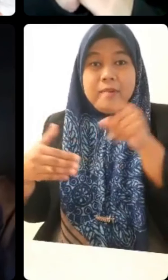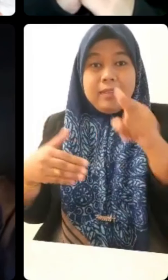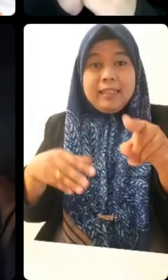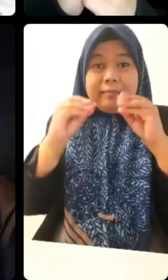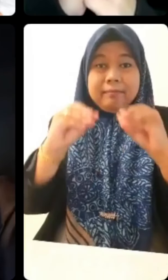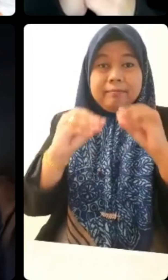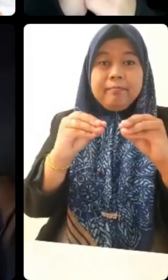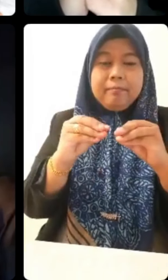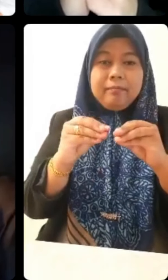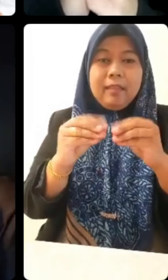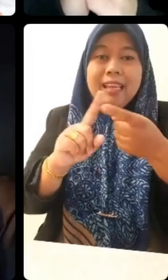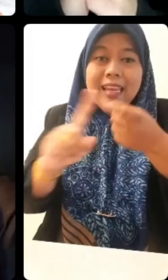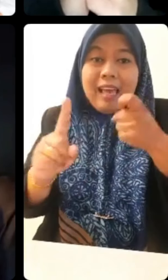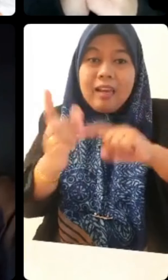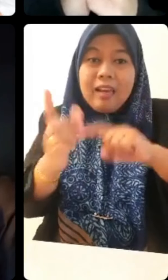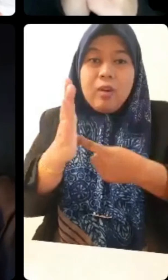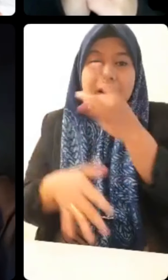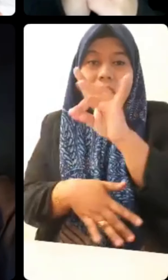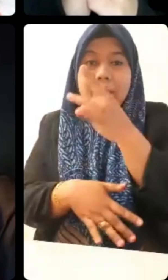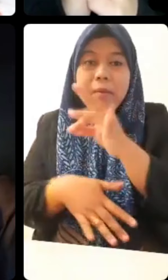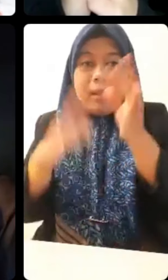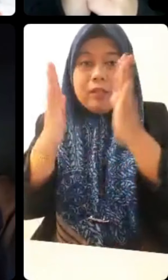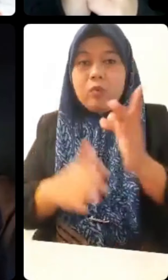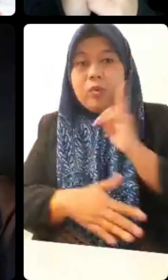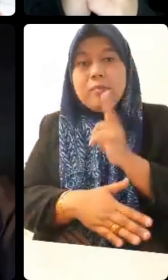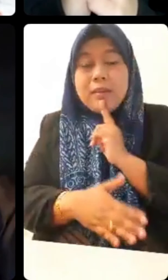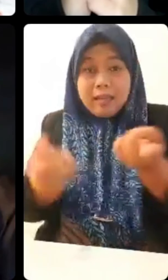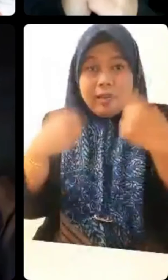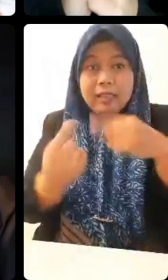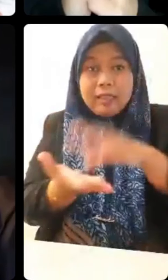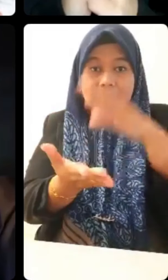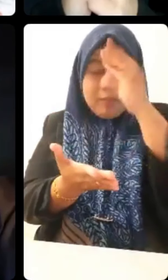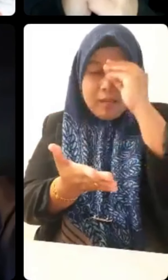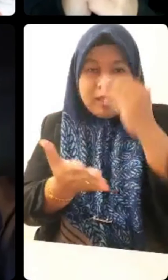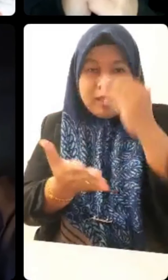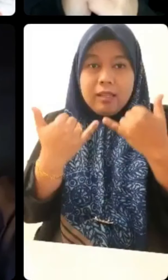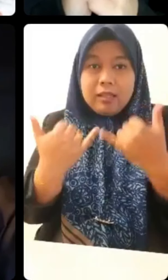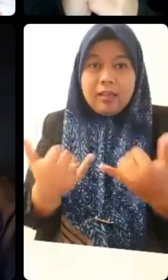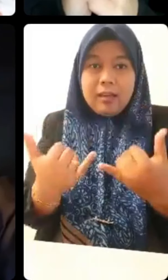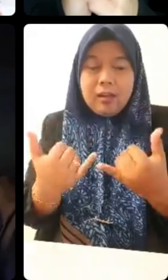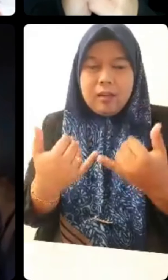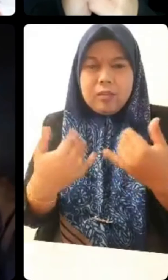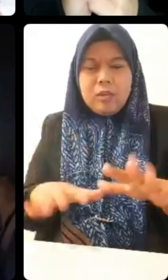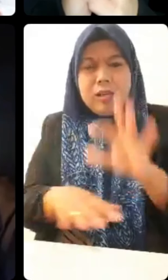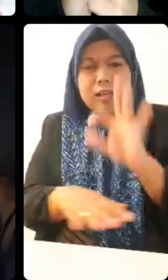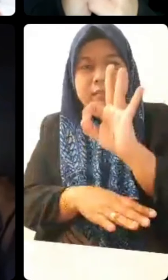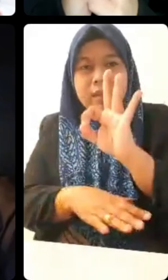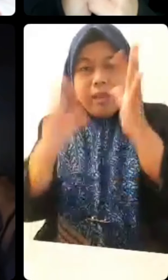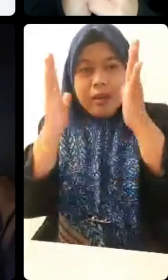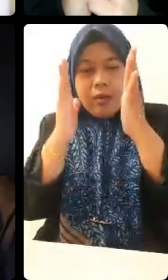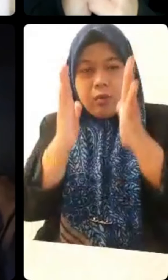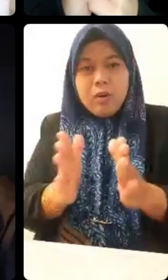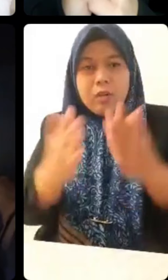peserta ketika ini, sekarang ini lebih kurang 9 orang telah mampu untuk membaca Al-Quran.